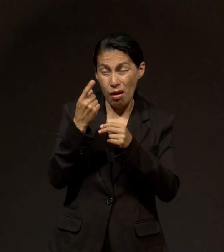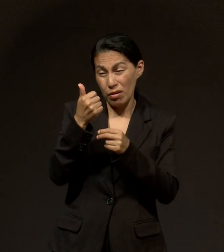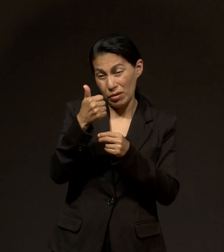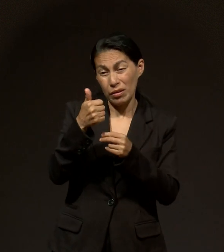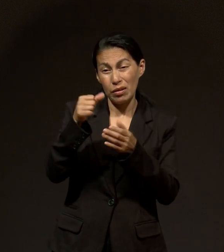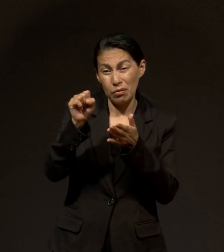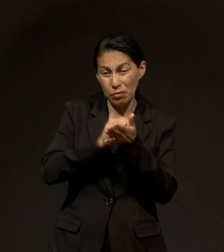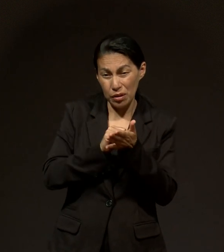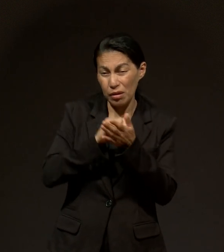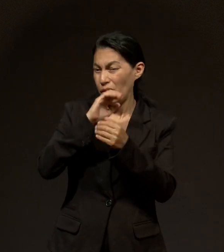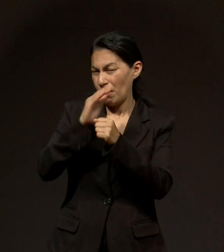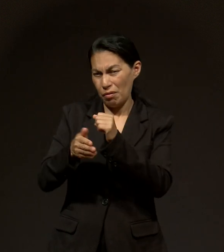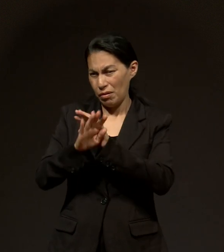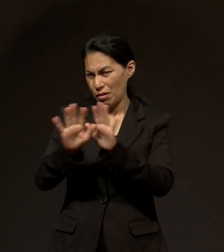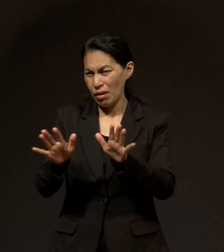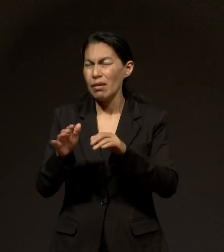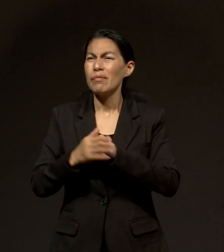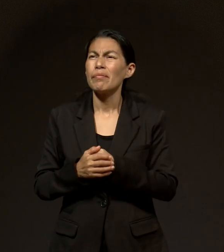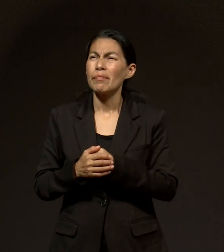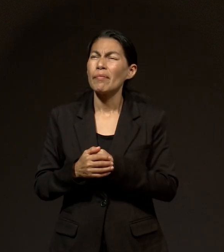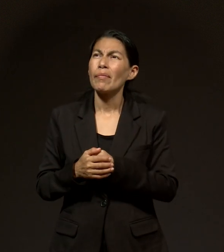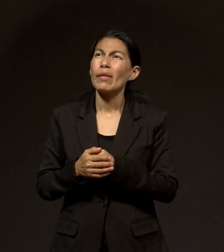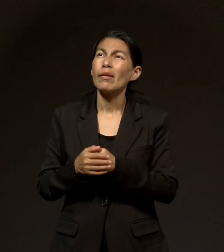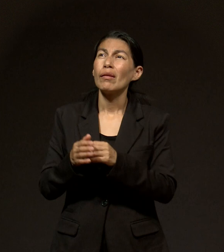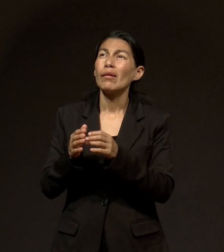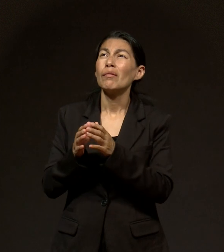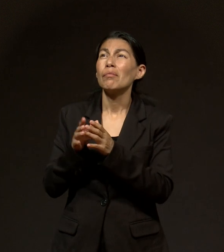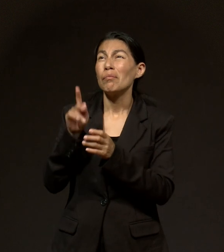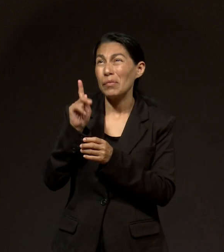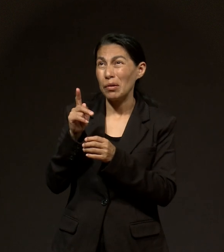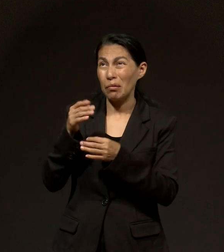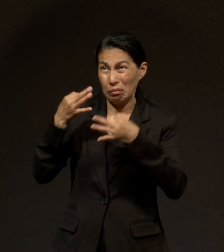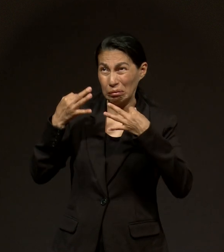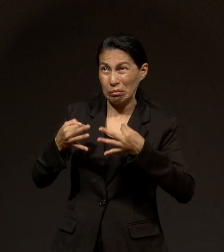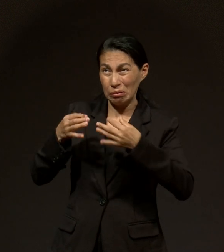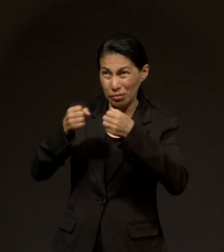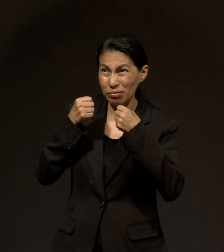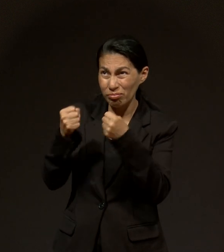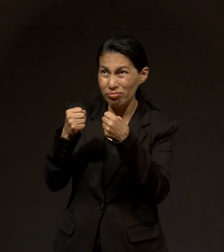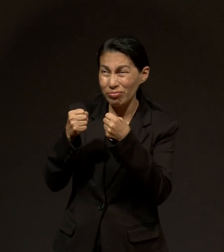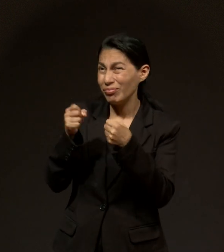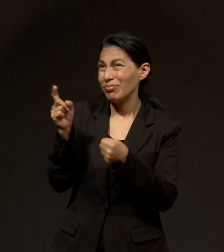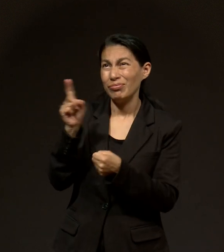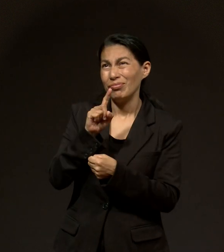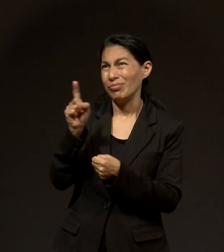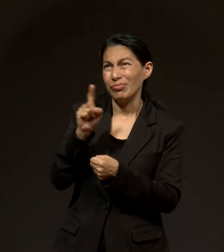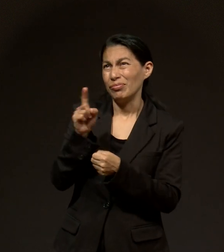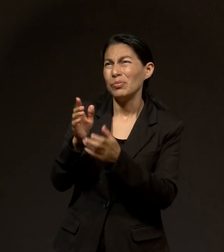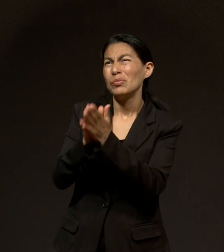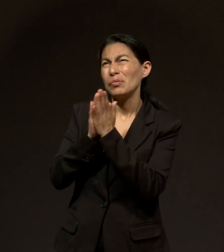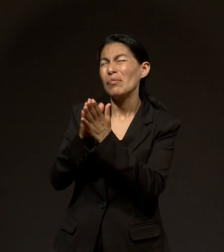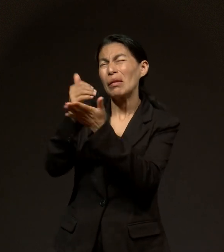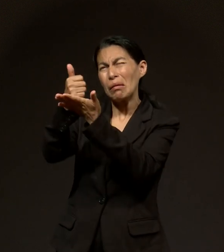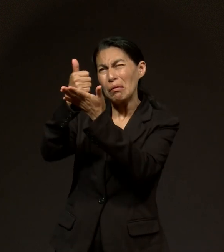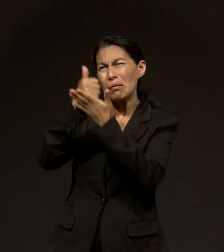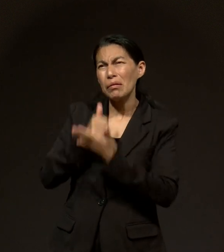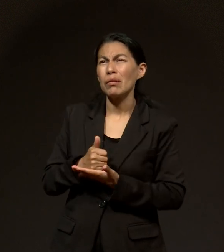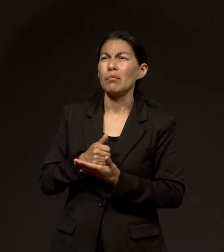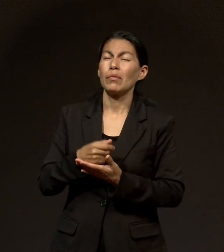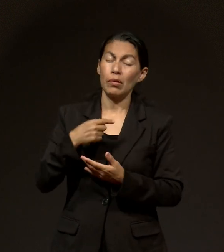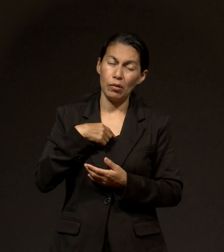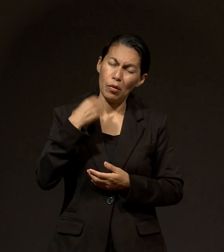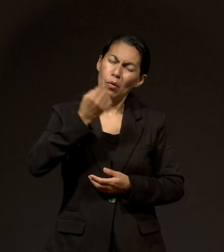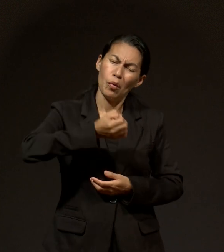mi primer semestre, no estoy muy convencida de estudiar a enfermería. Así que, por favor, ayúdame. Y yo seguí orando y seguí